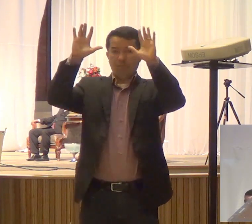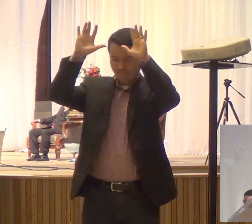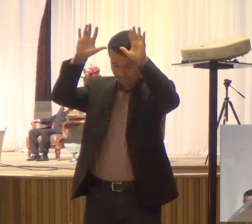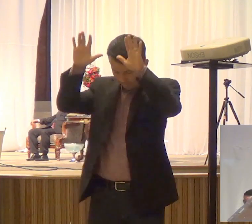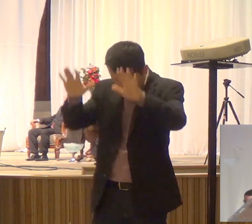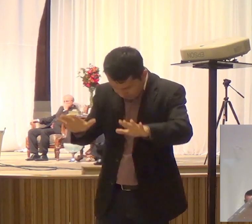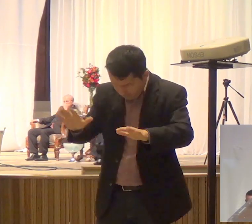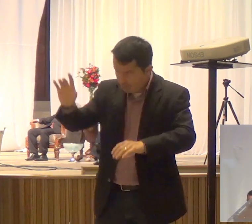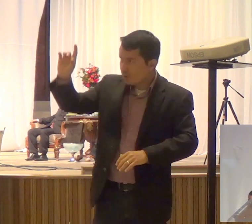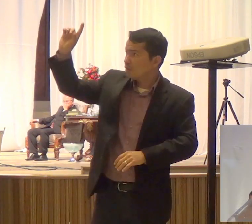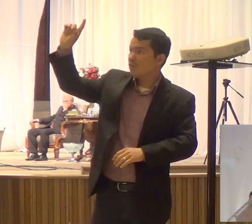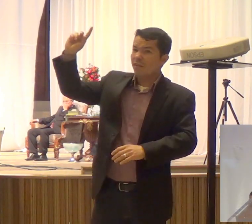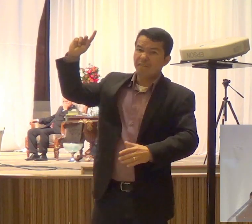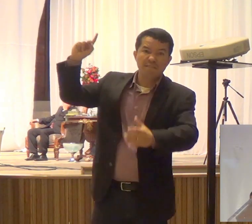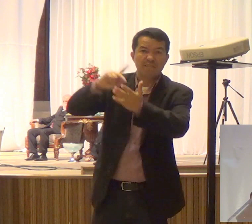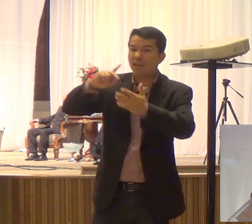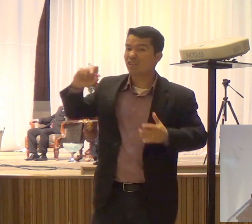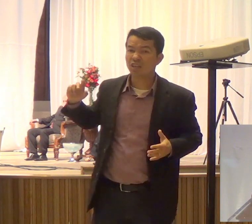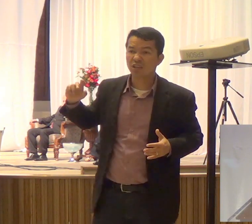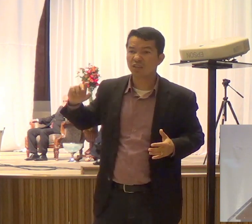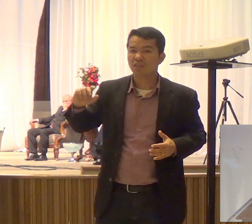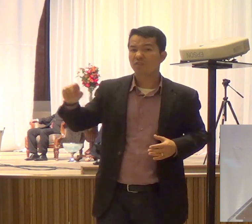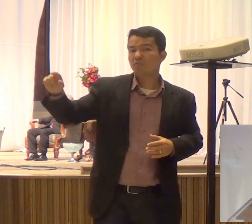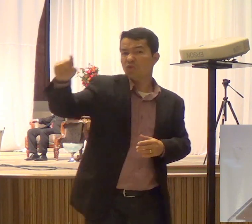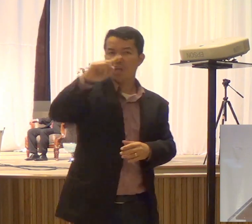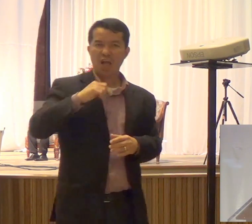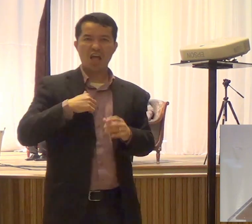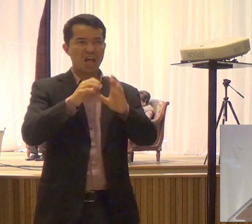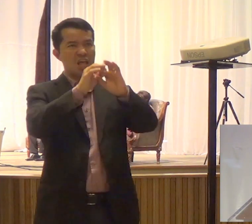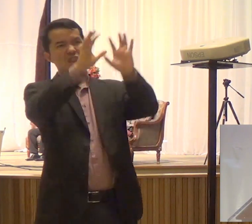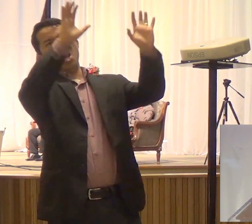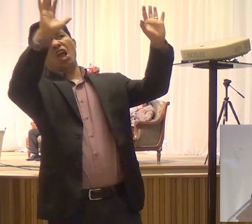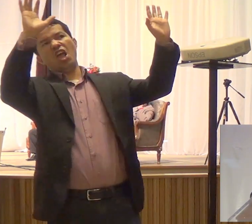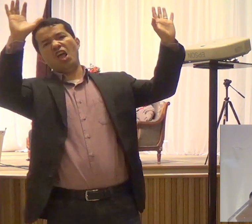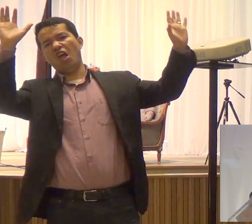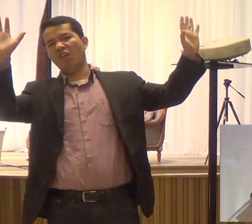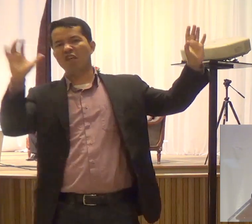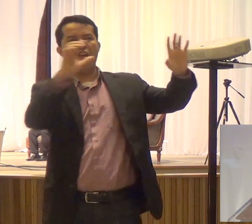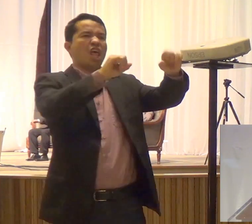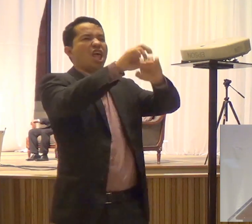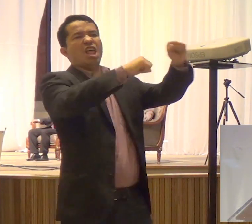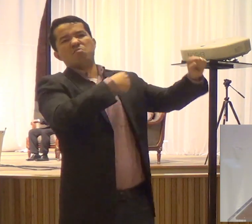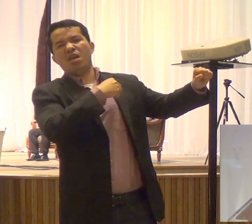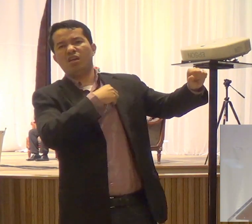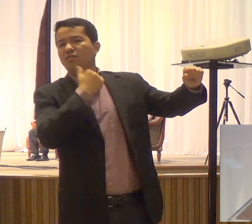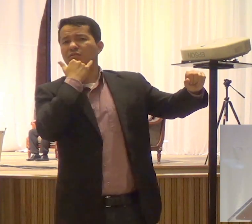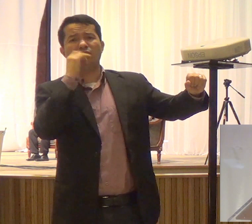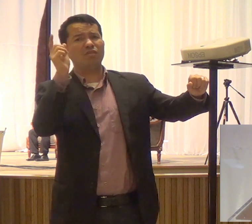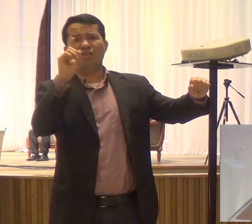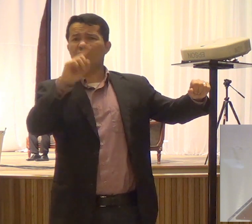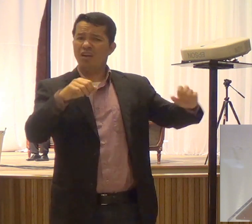mundo, que não é viver uma vulgo liberdade, onde na verdade só há mais escravidão, e mais escravidão, e